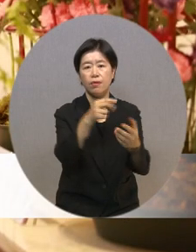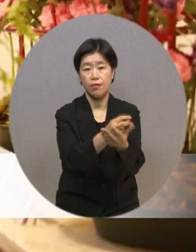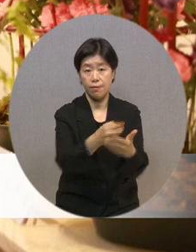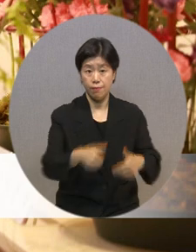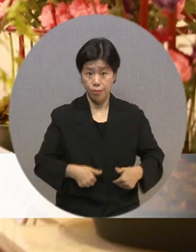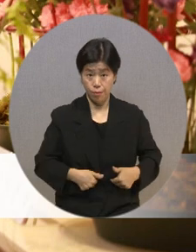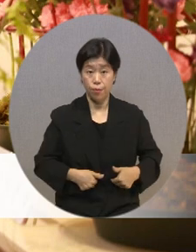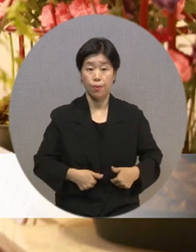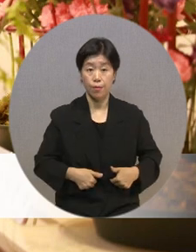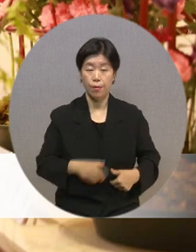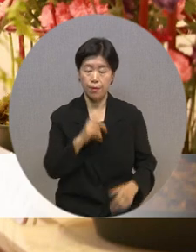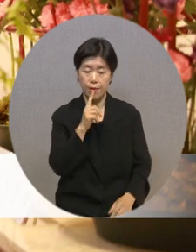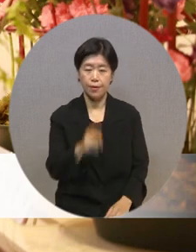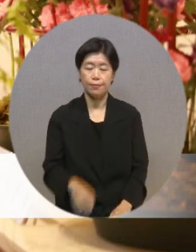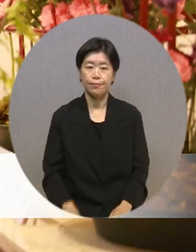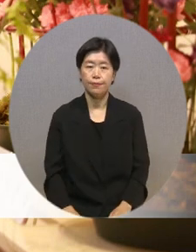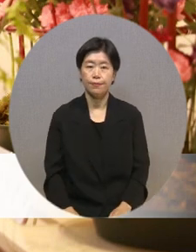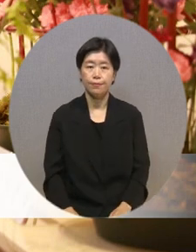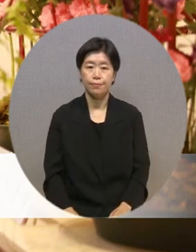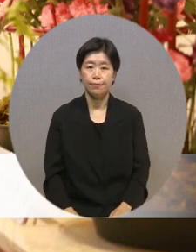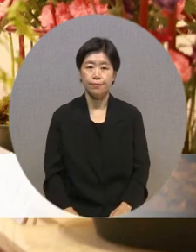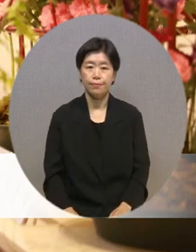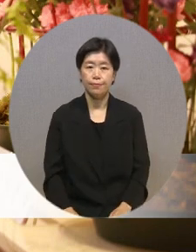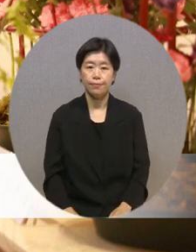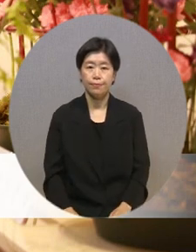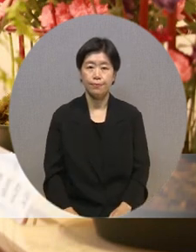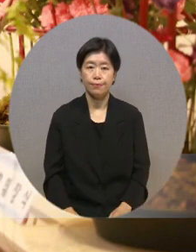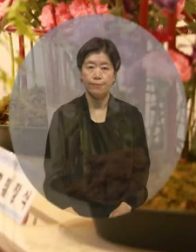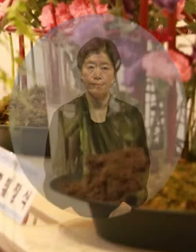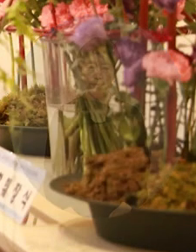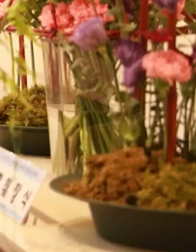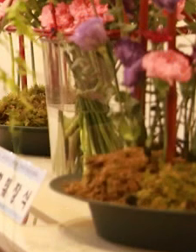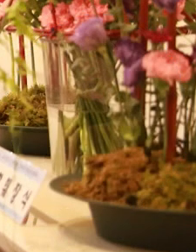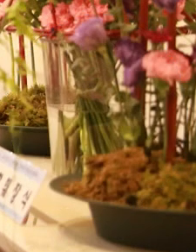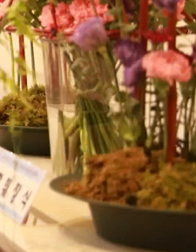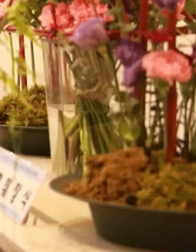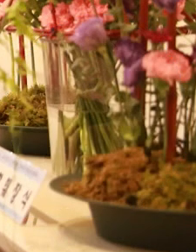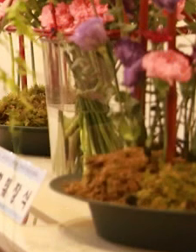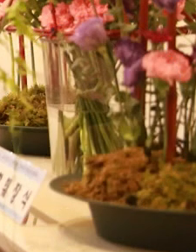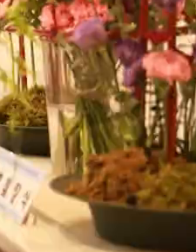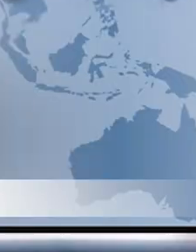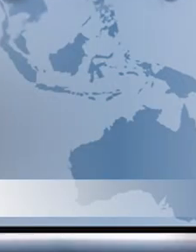것이다 라고 밝혔습니다. 복지TV 뉴스 김주은입니다.